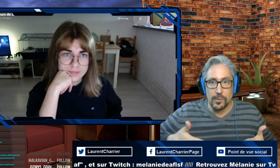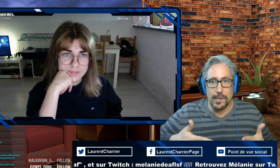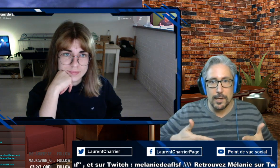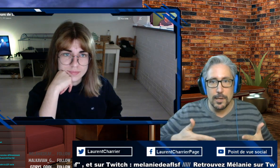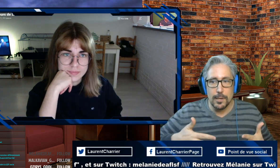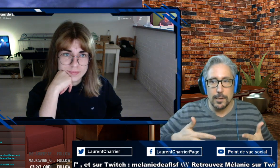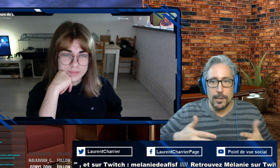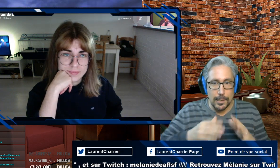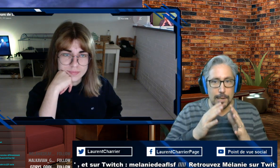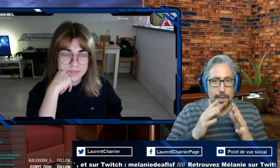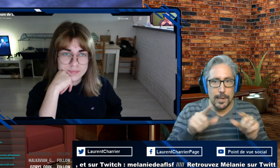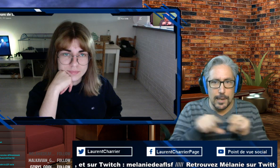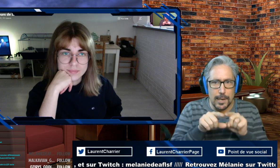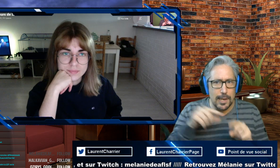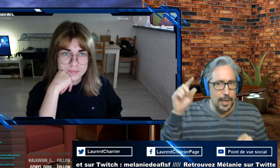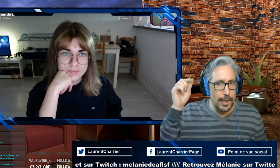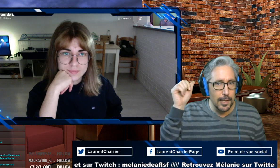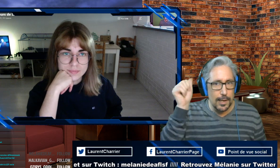en français,